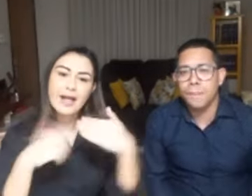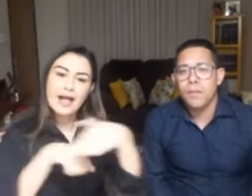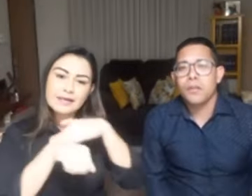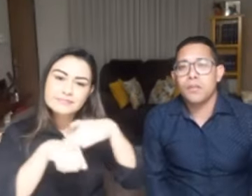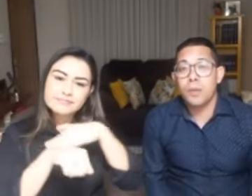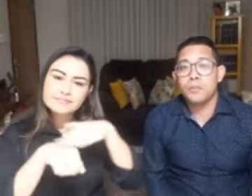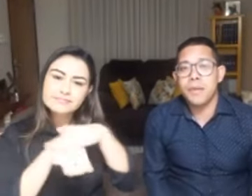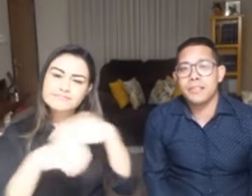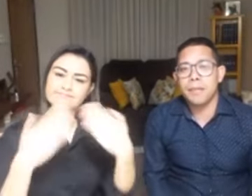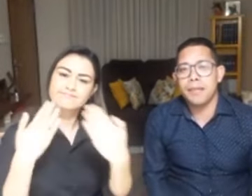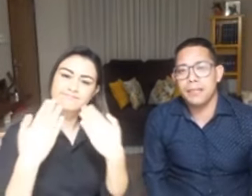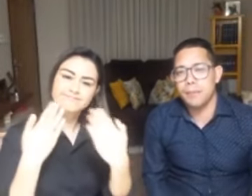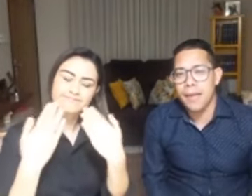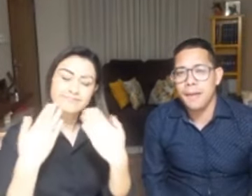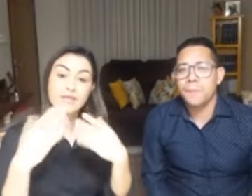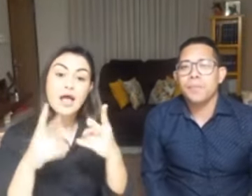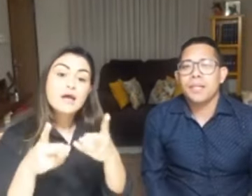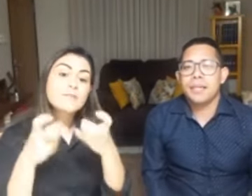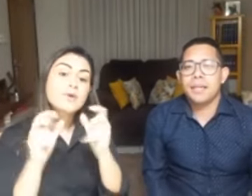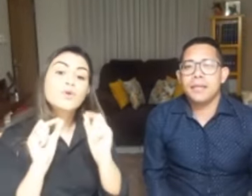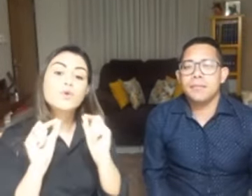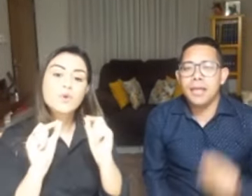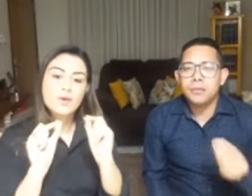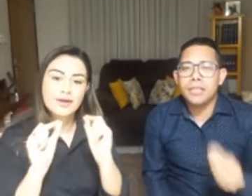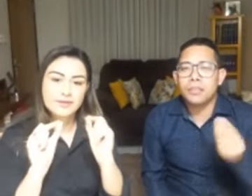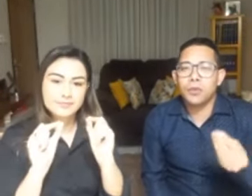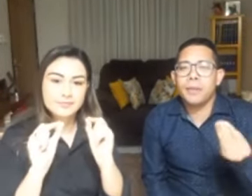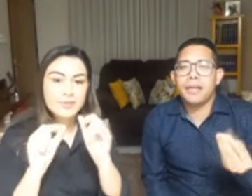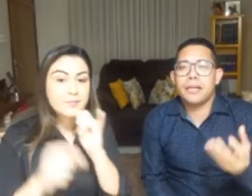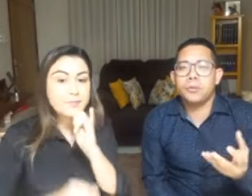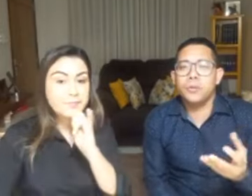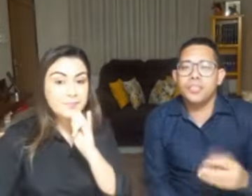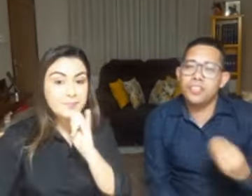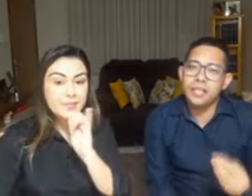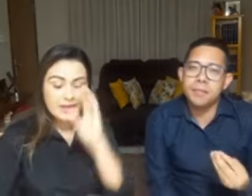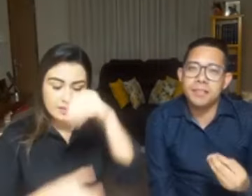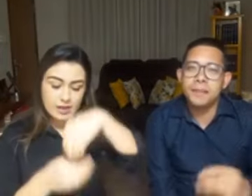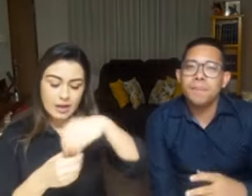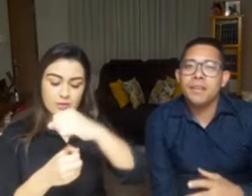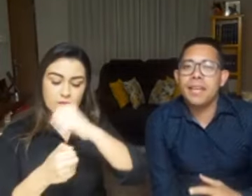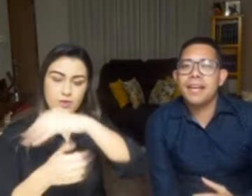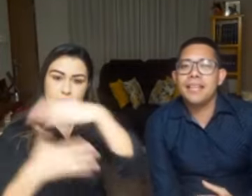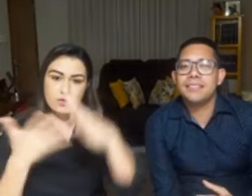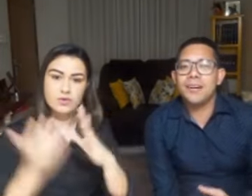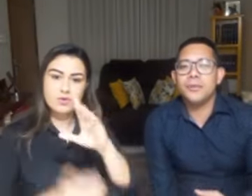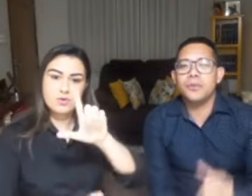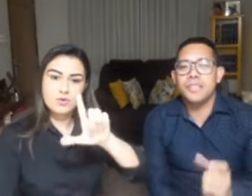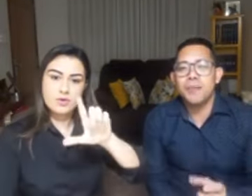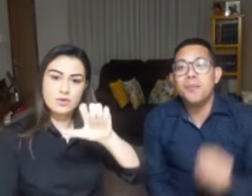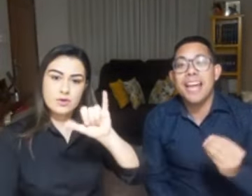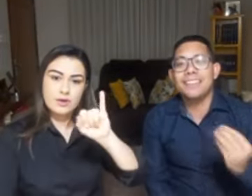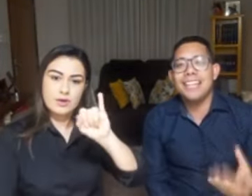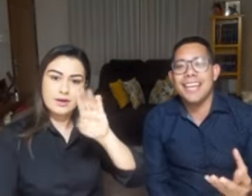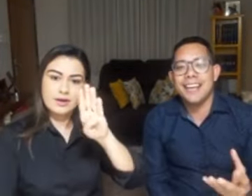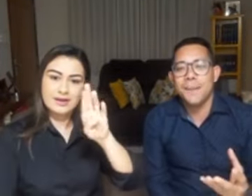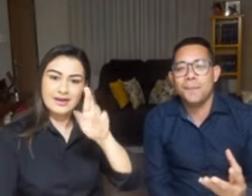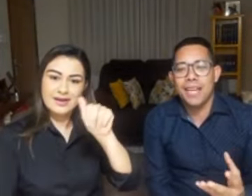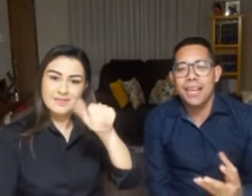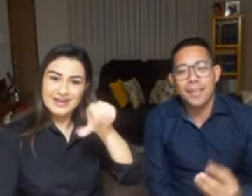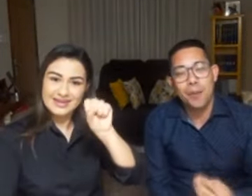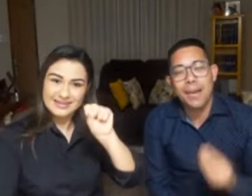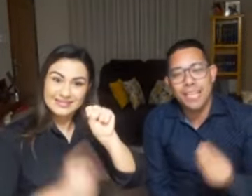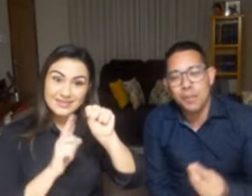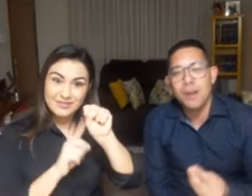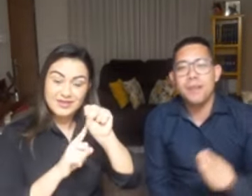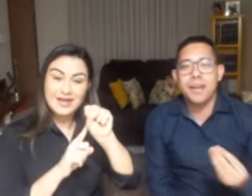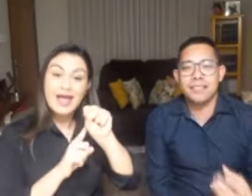E quando nós vamos conversar um pouco sobre isso, e dentro dessa nomenclatura de Libras, tem a questão do termo brasileira, né?